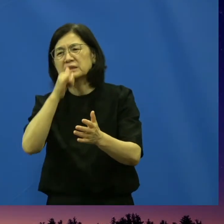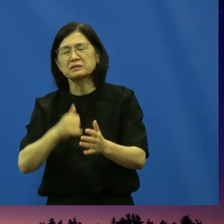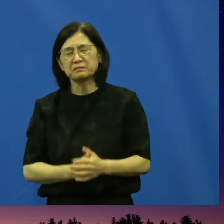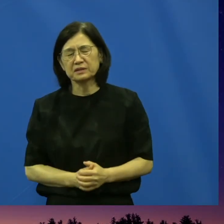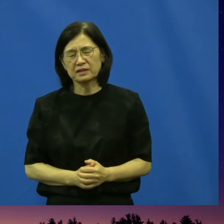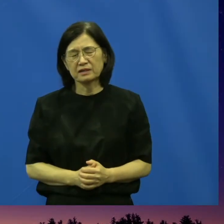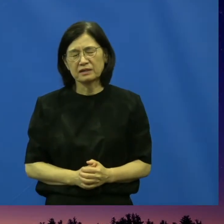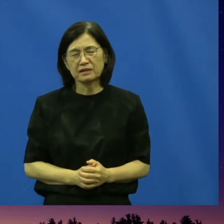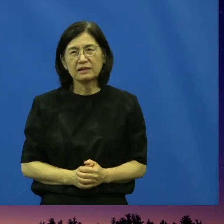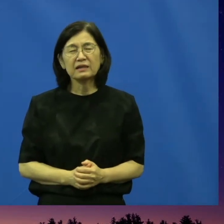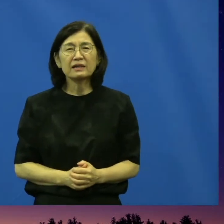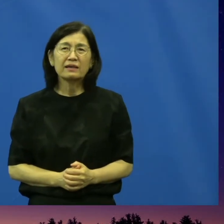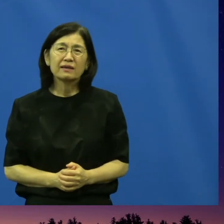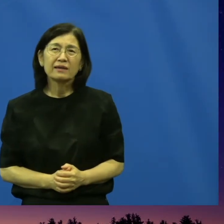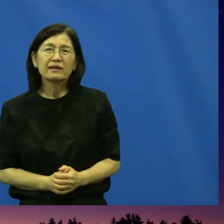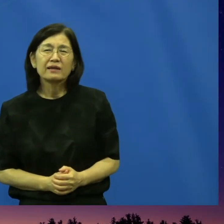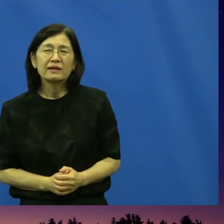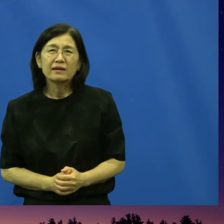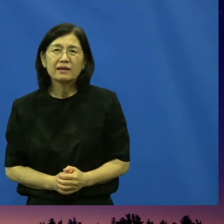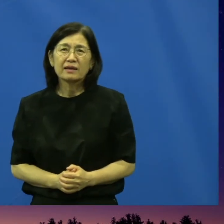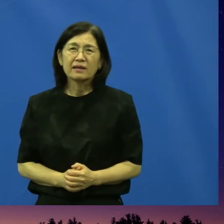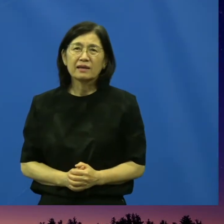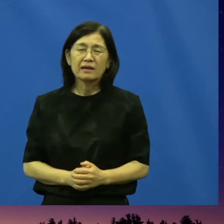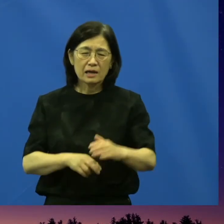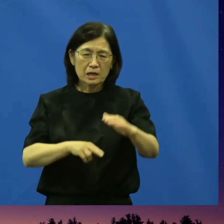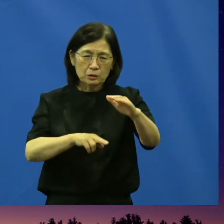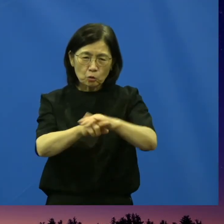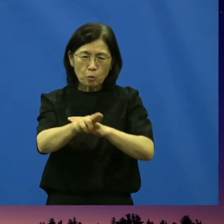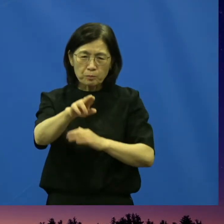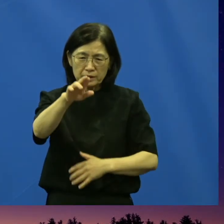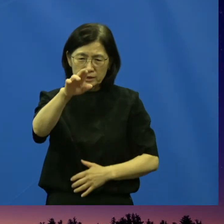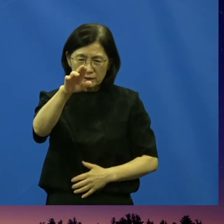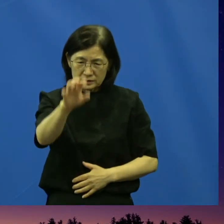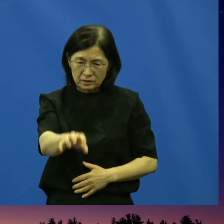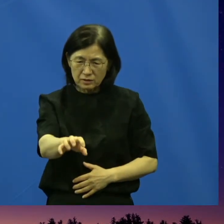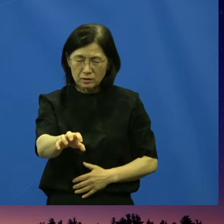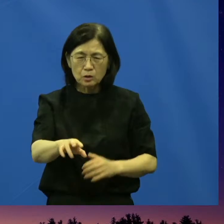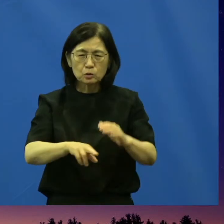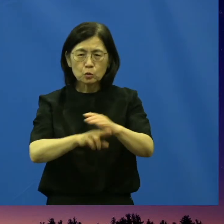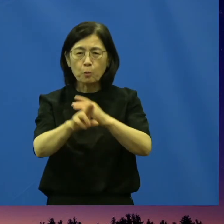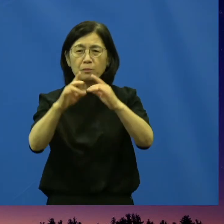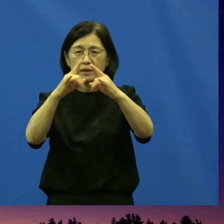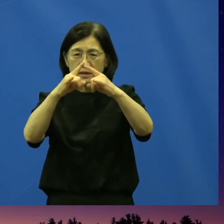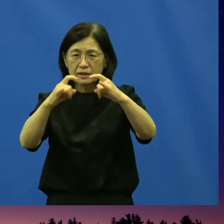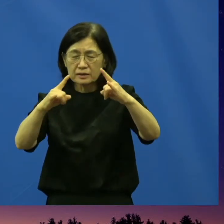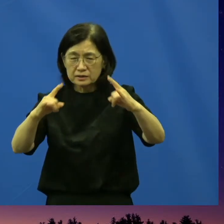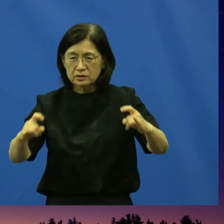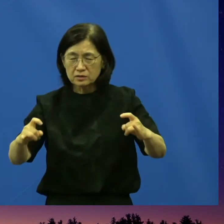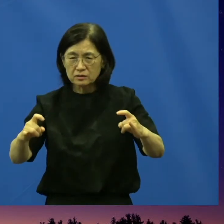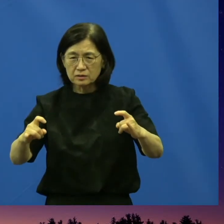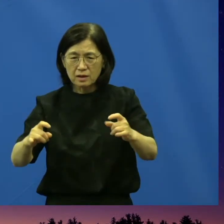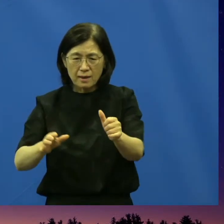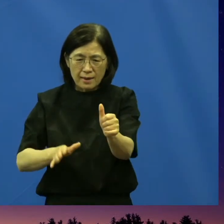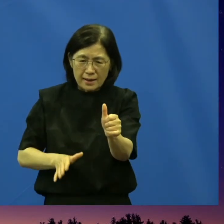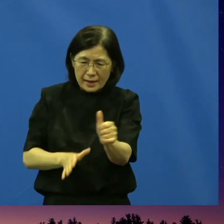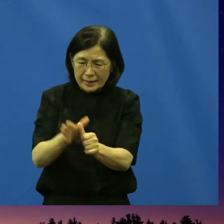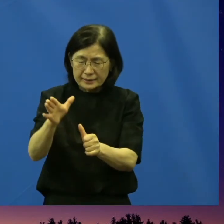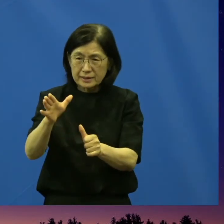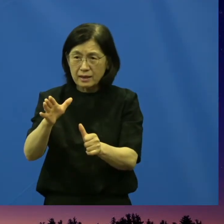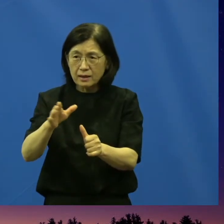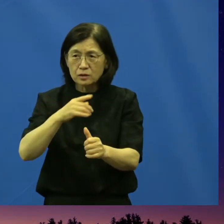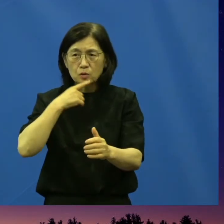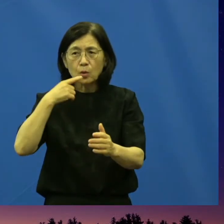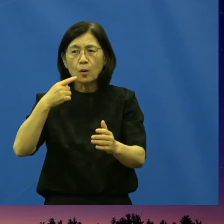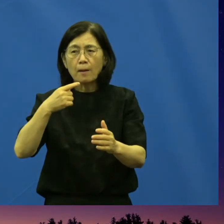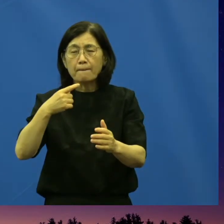거죠. 그래서 이 도피성의 제도는 실수한 사람이나 피해를 입은 사람 모두를 보호하는 제도입니다. 가해자나 피해자에게